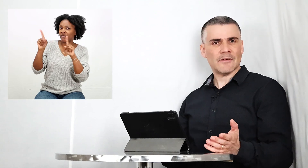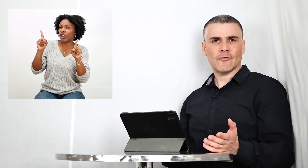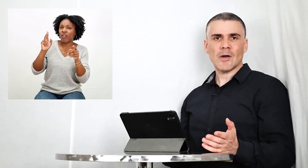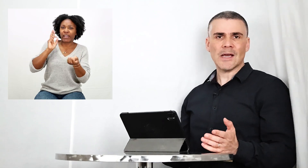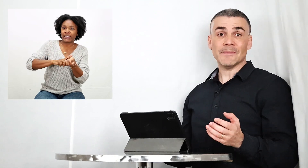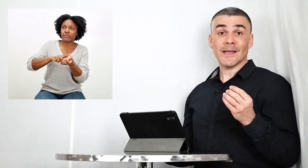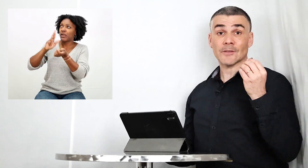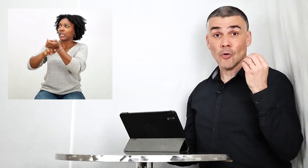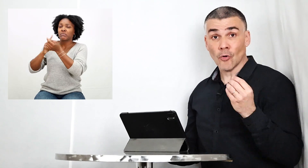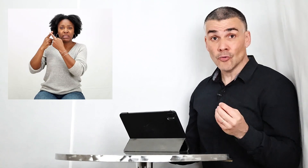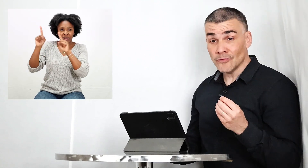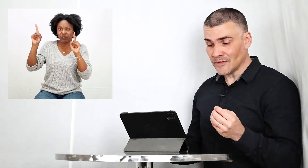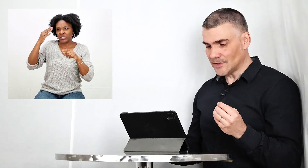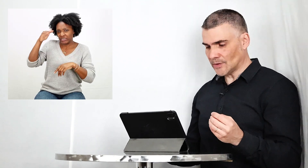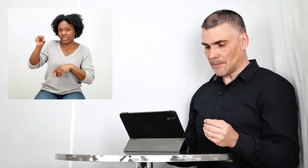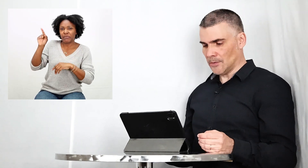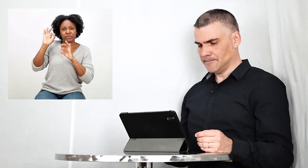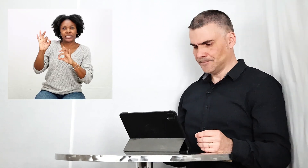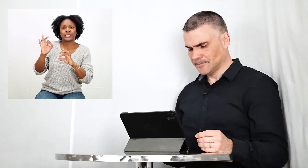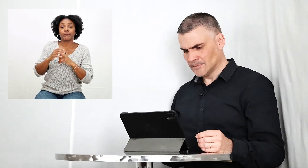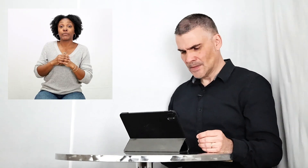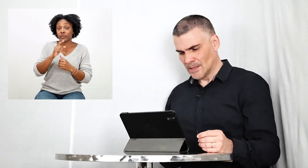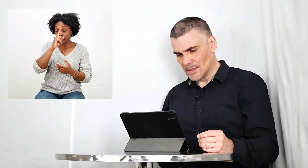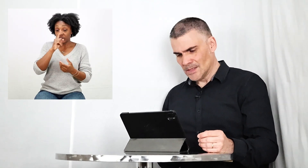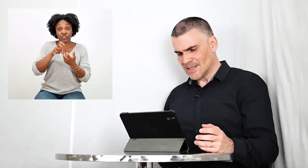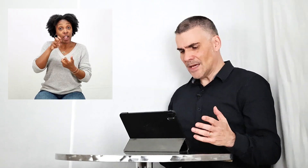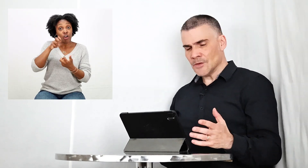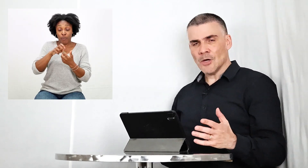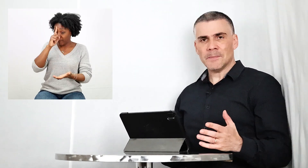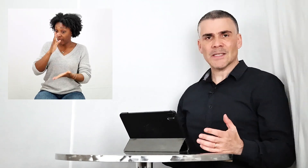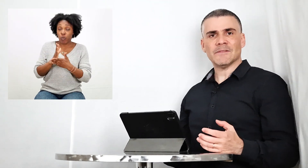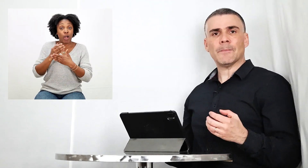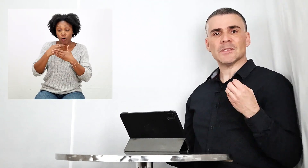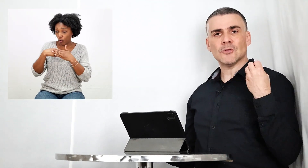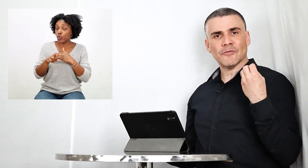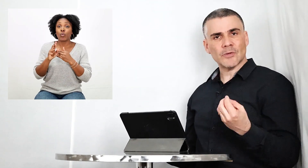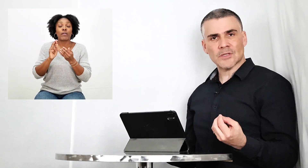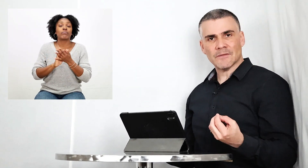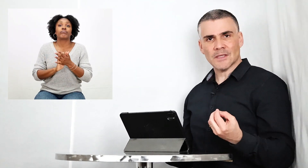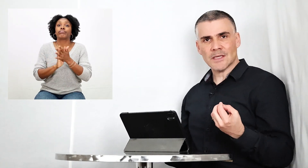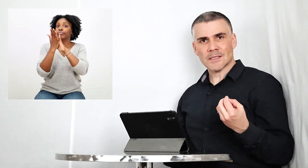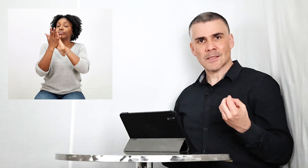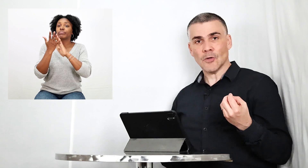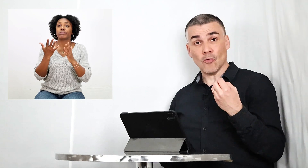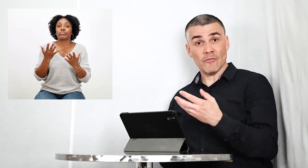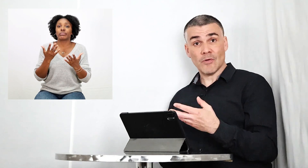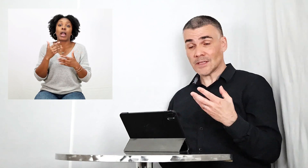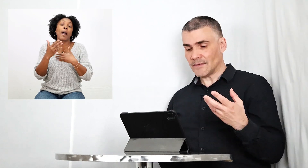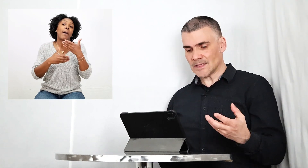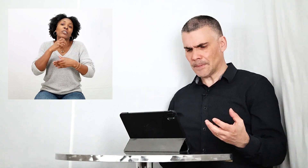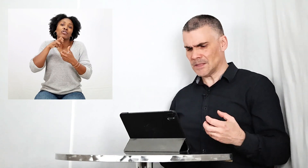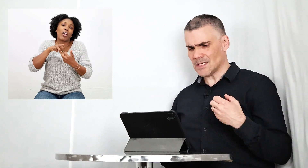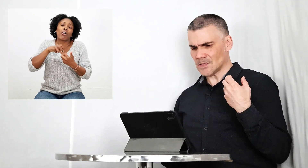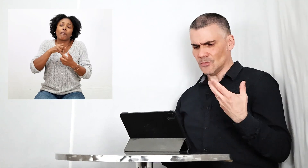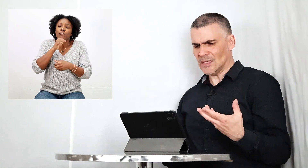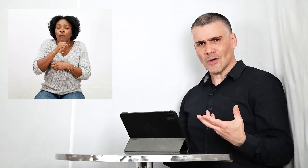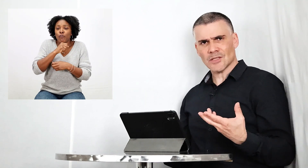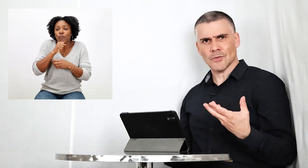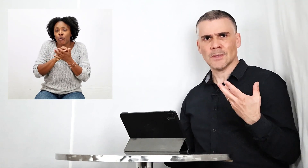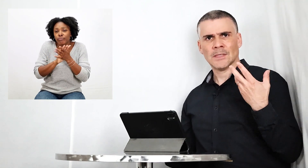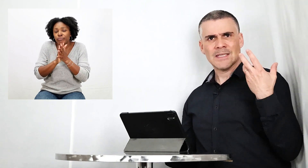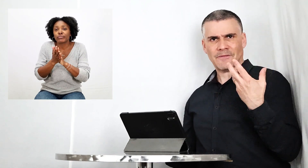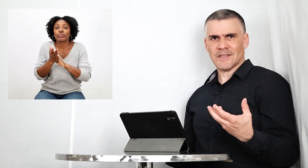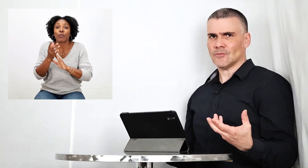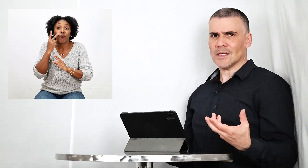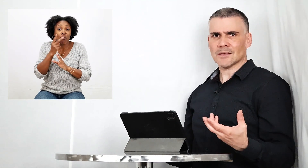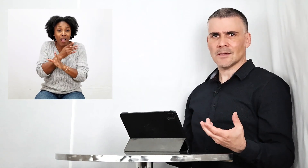Jacob, en fait, sa foi l'a amené à être renouvelé totalement. C'est un homme qui va porter du fruit dans sa vieillesse, et on le voit à travers sa prière, son